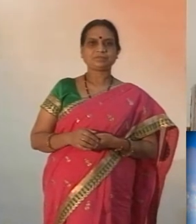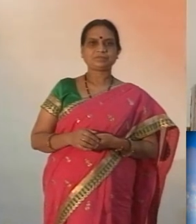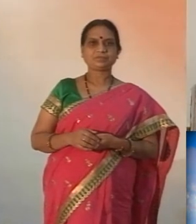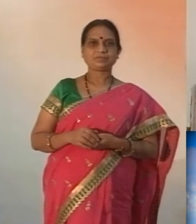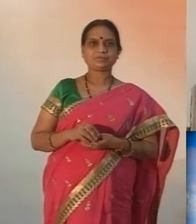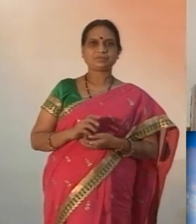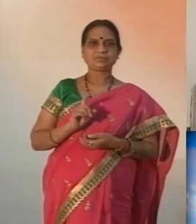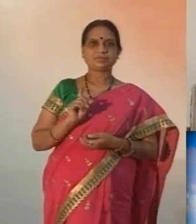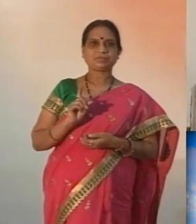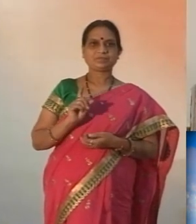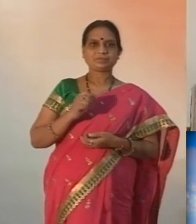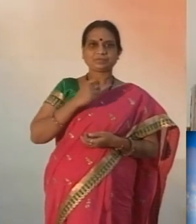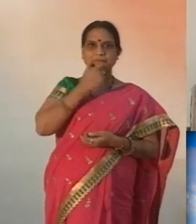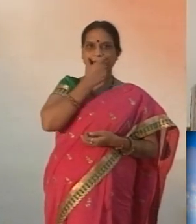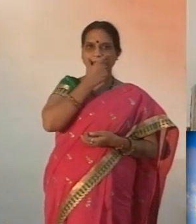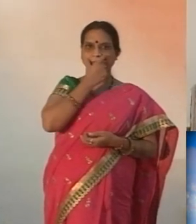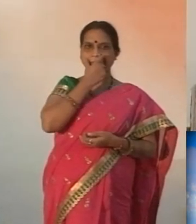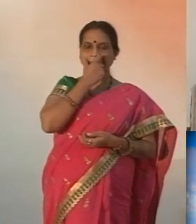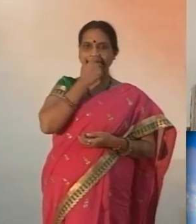सबसे पहली बात,